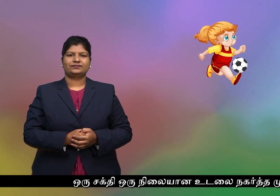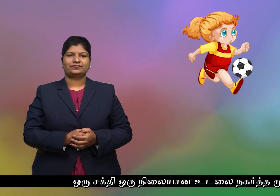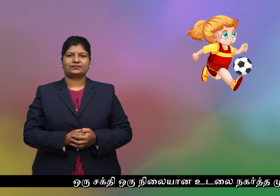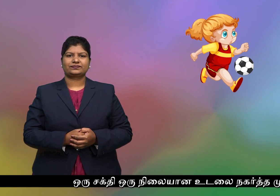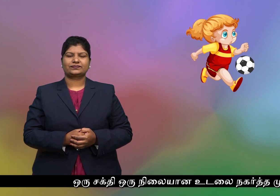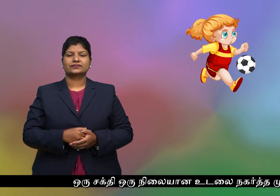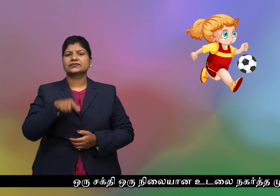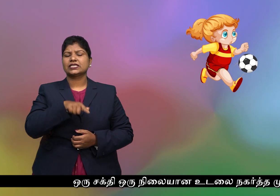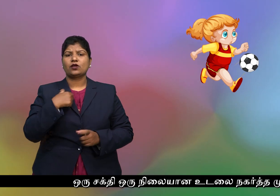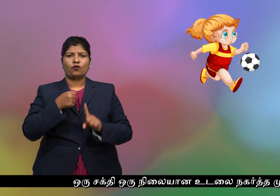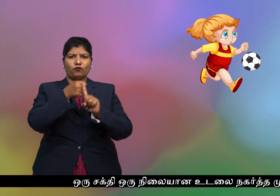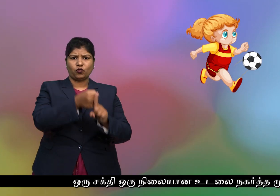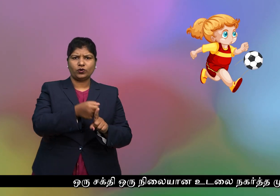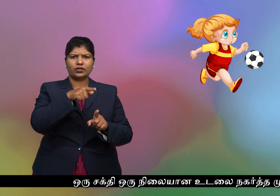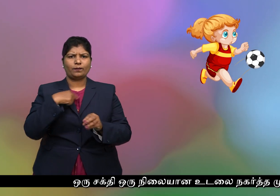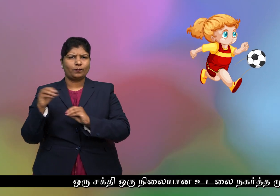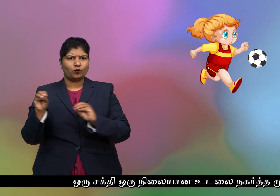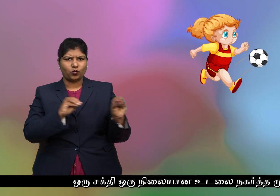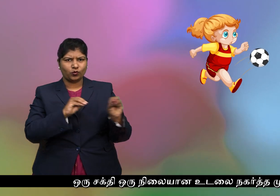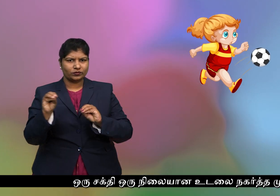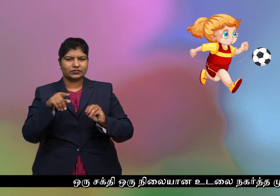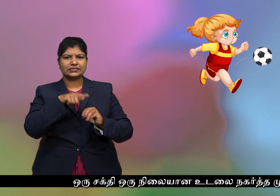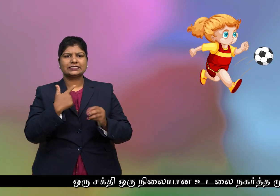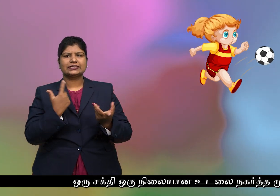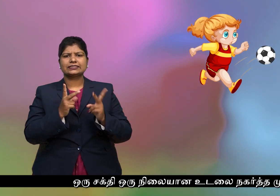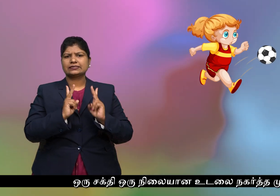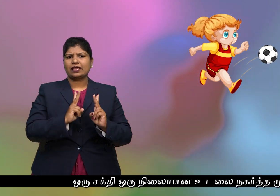ஒரு விசை ஒரு நிலையான உடலை நகர்த்த முடியும்.